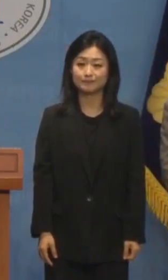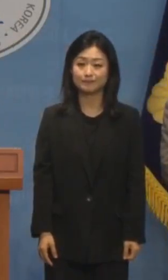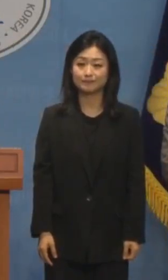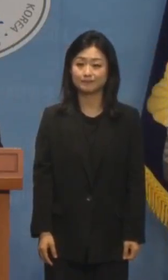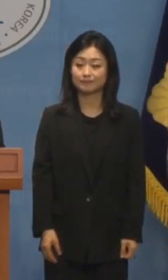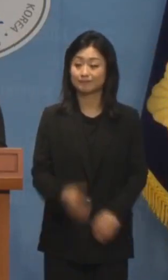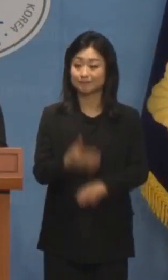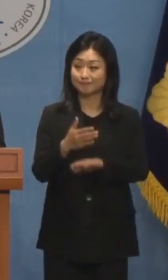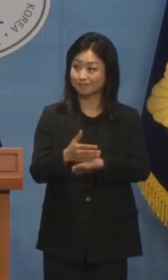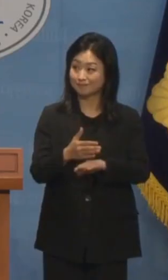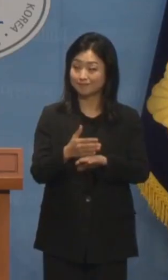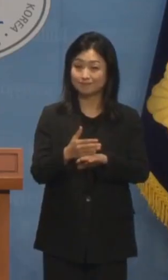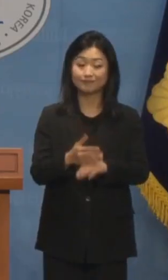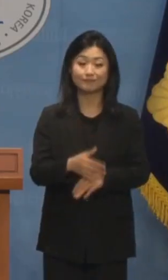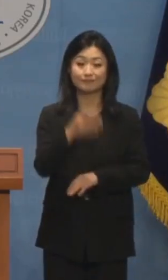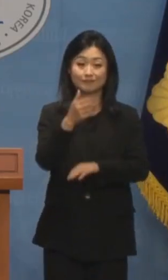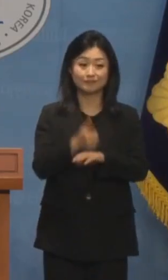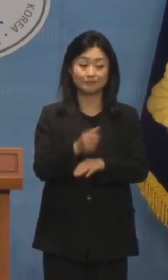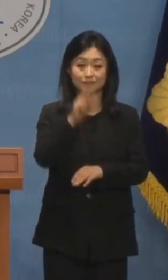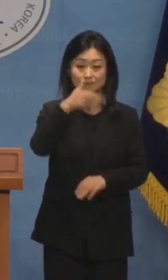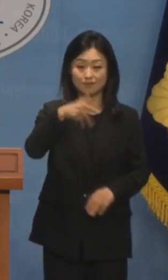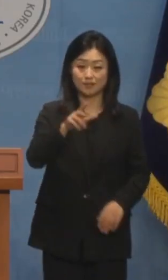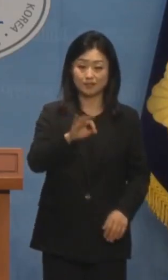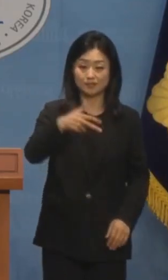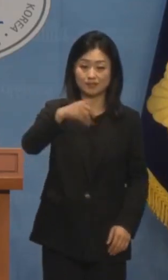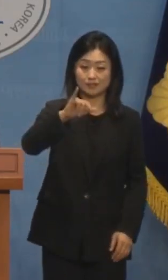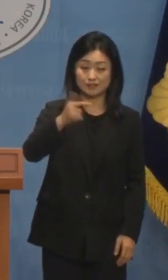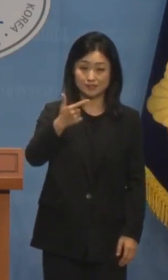네, 고맙습니다. 네, 마지막으로 박창진 을들의 연대